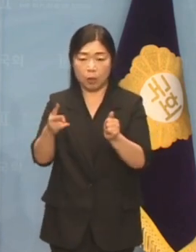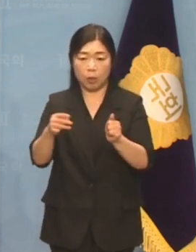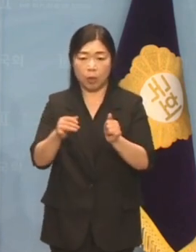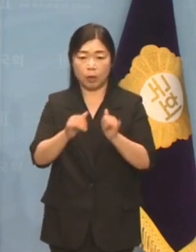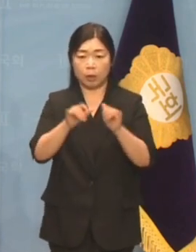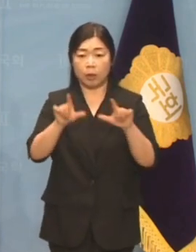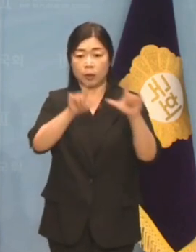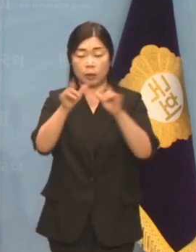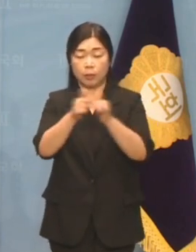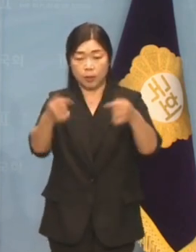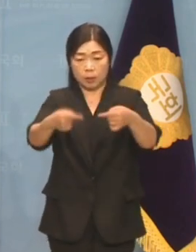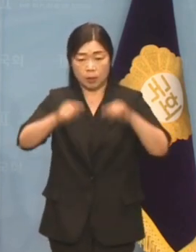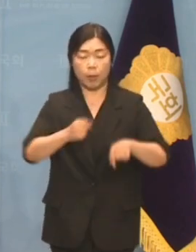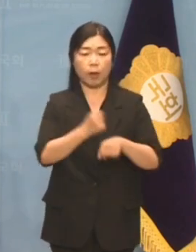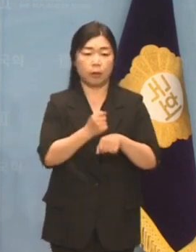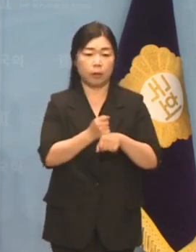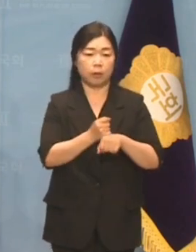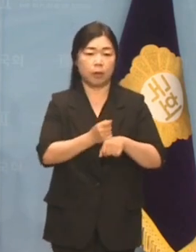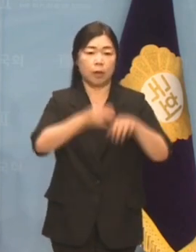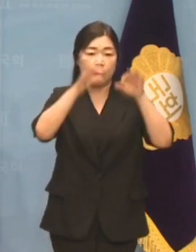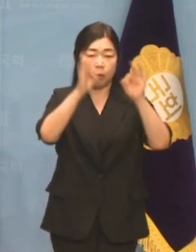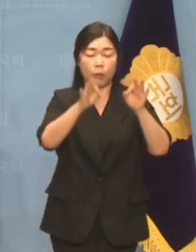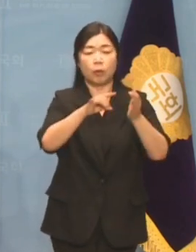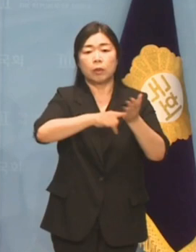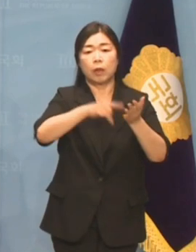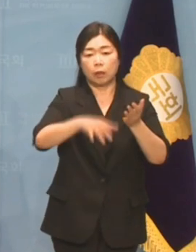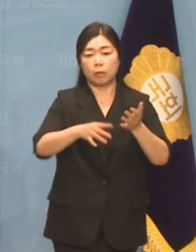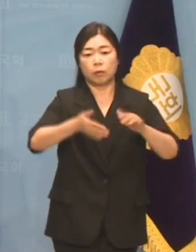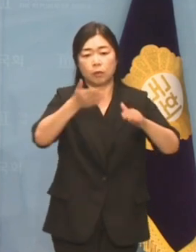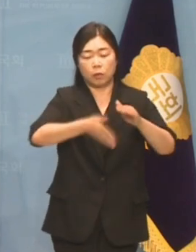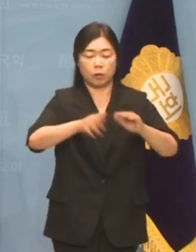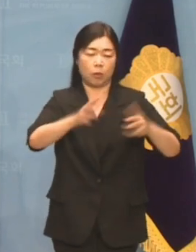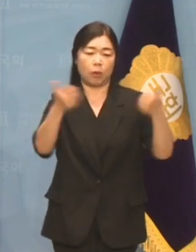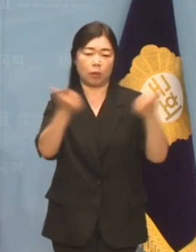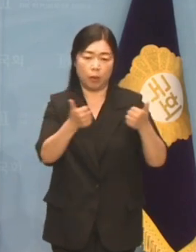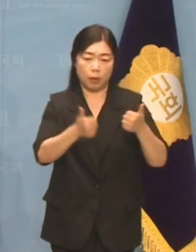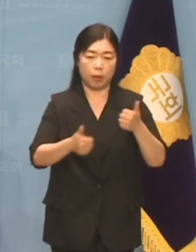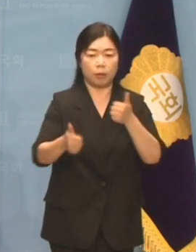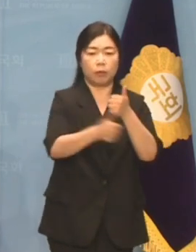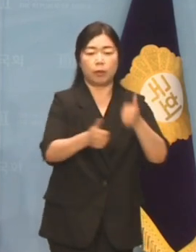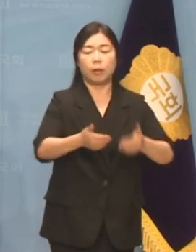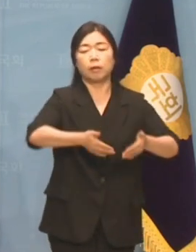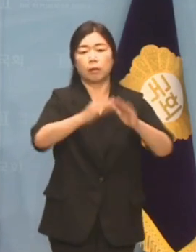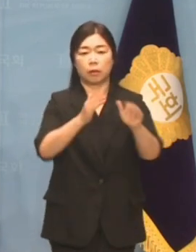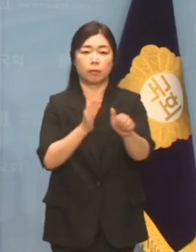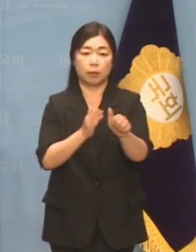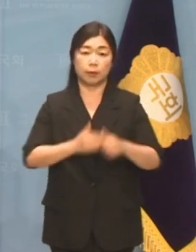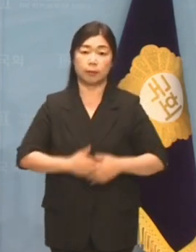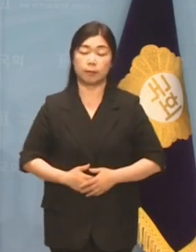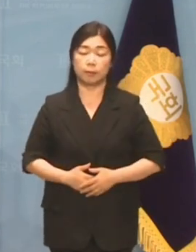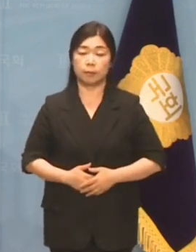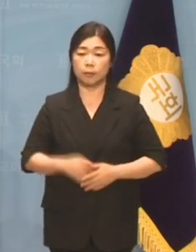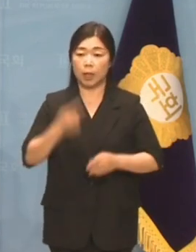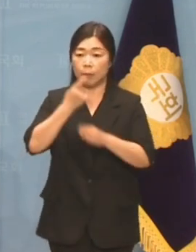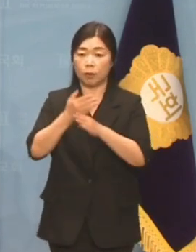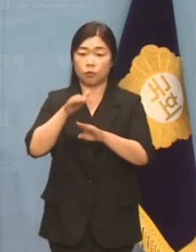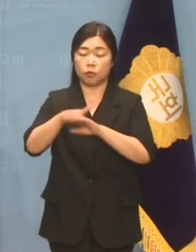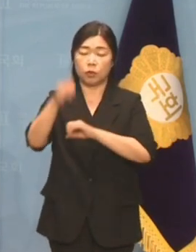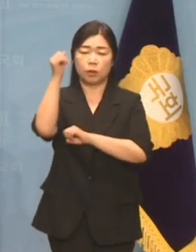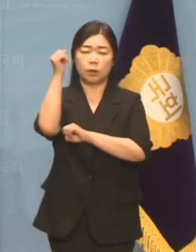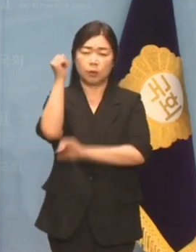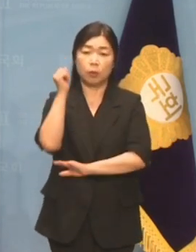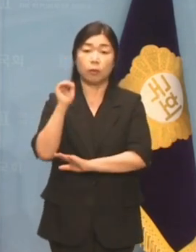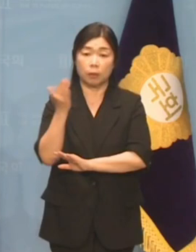참여하는 수신료 문제 공론화를 위한 TV 수신료 공론화 위원회를 설치하라. 민주주의의